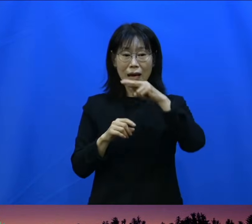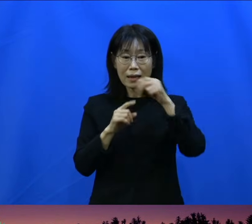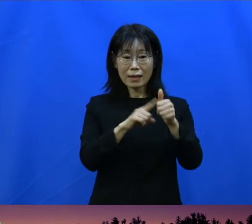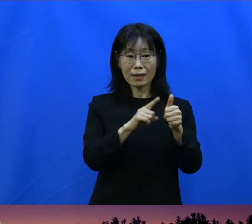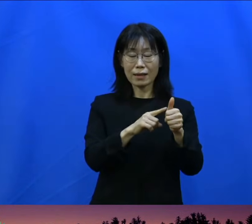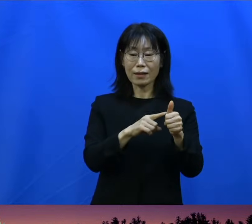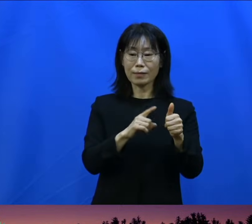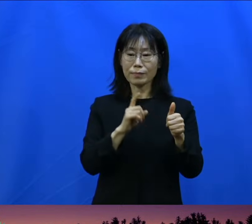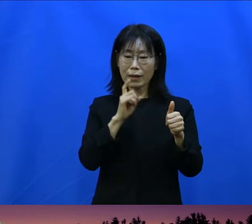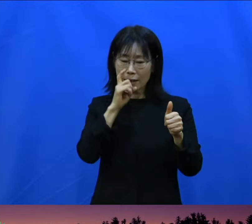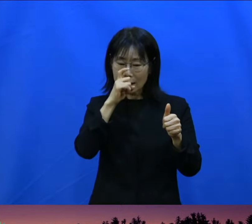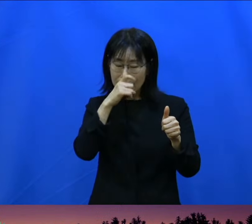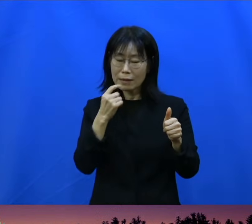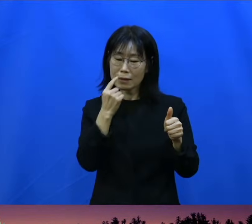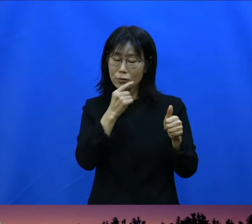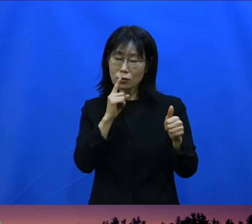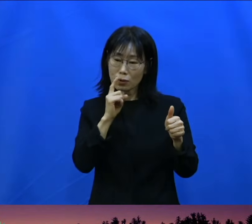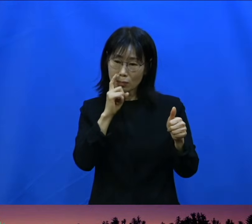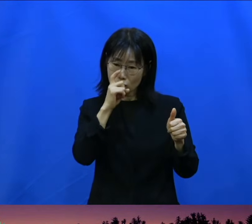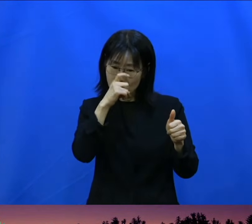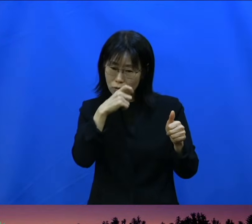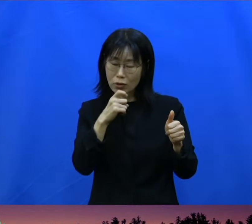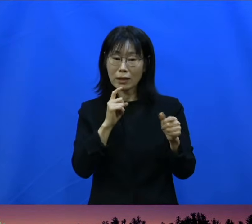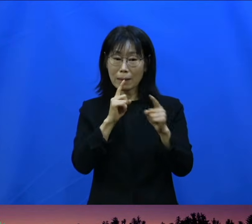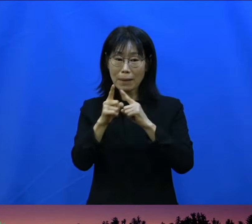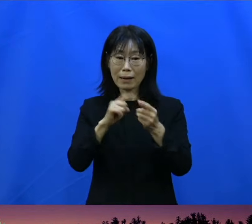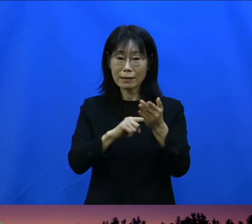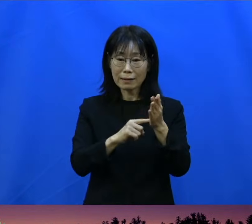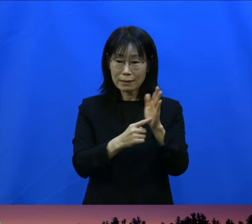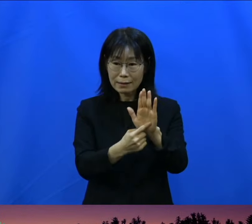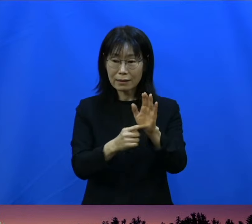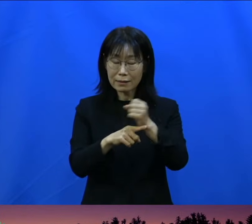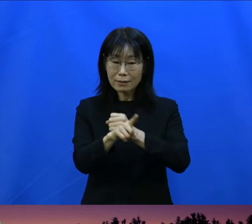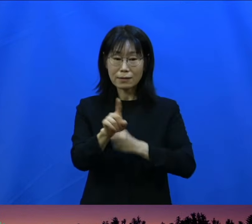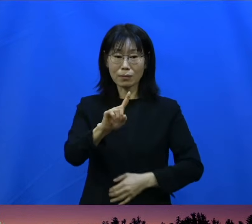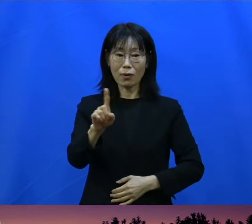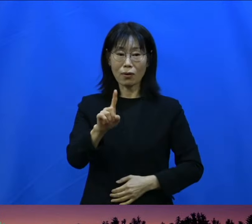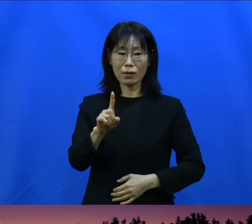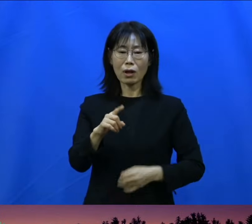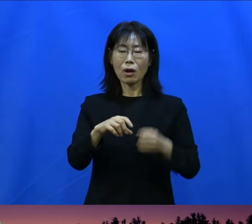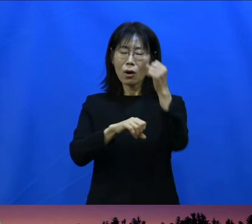본성적으로 타락해 있다는 거. 그게 어디에서 나타난? 입으로 나타난 거예요.